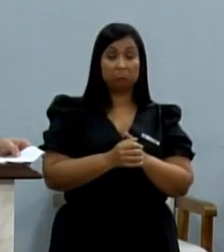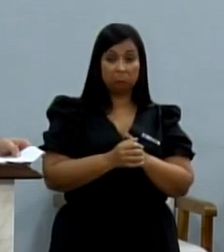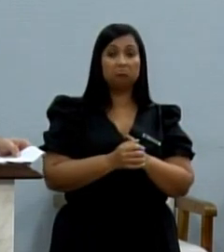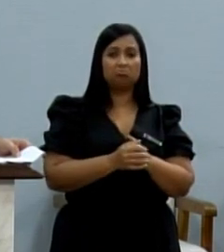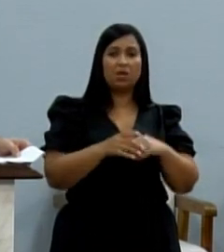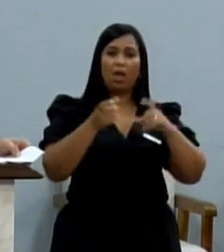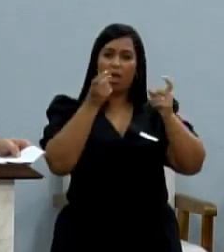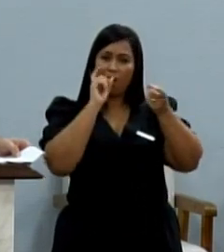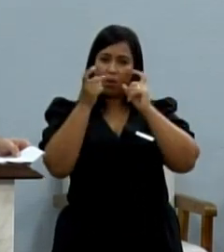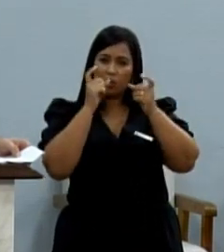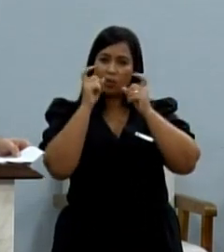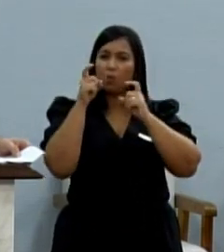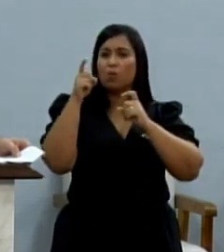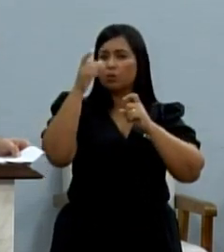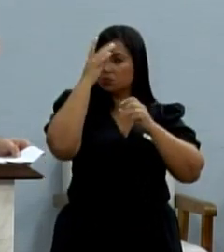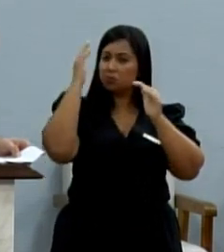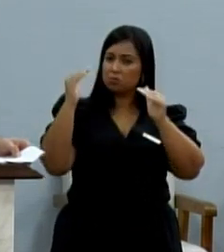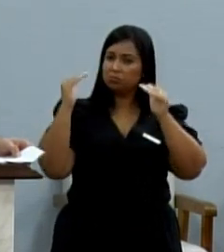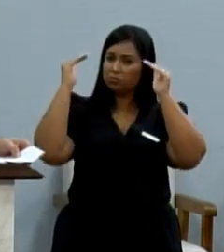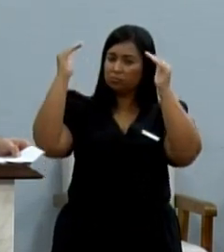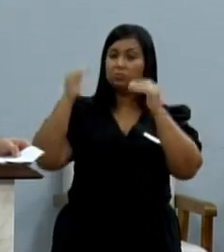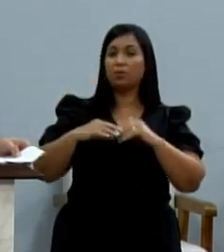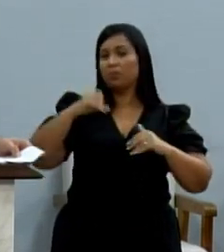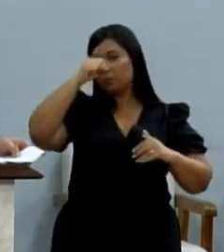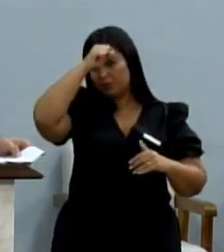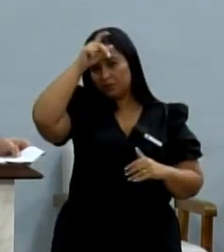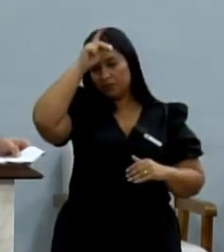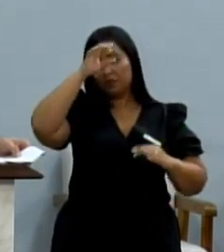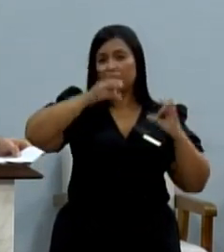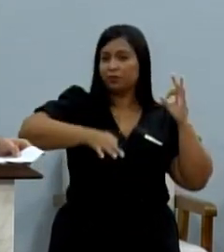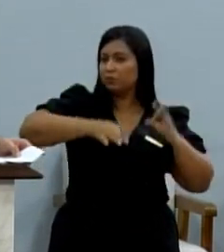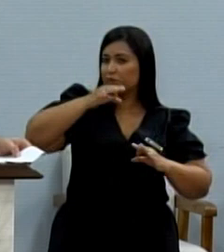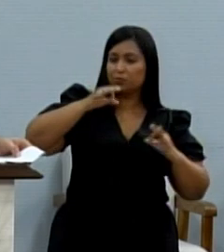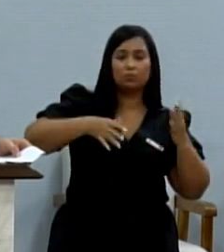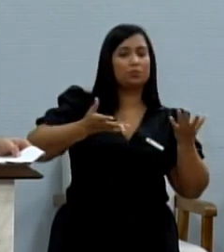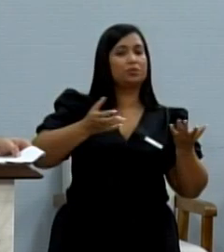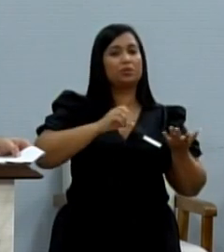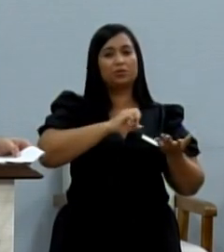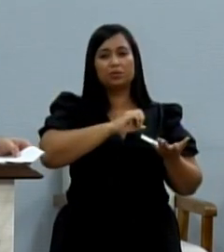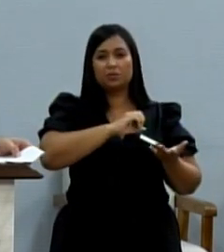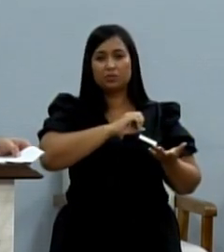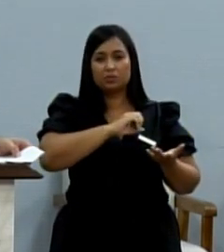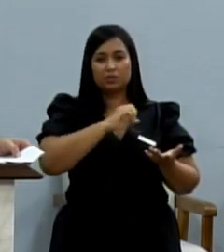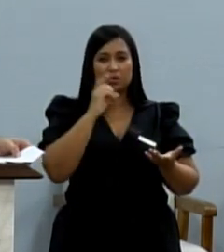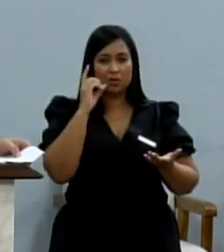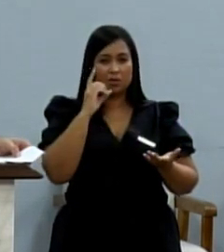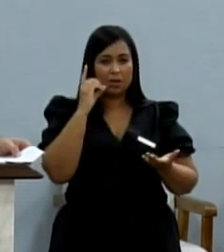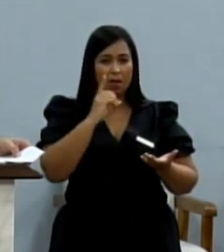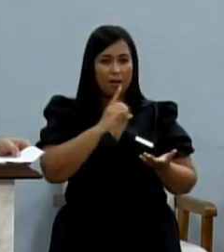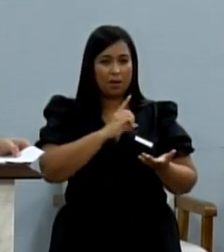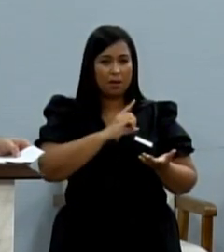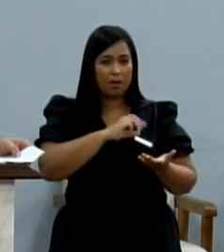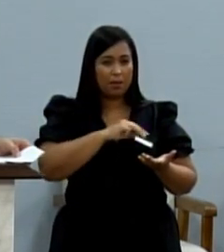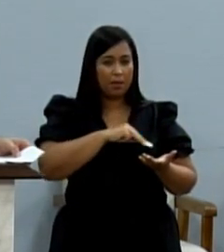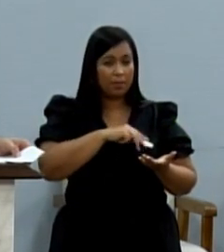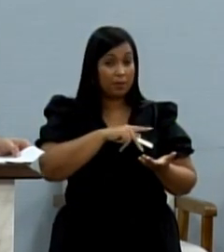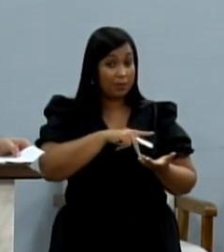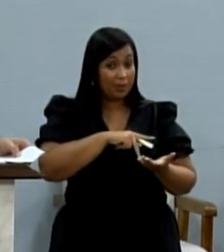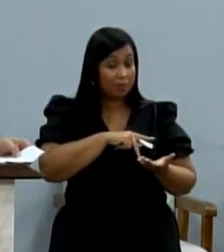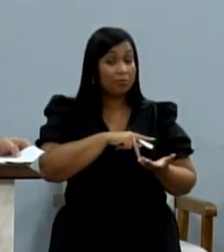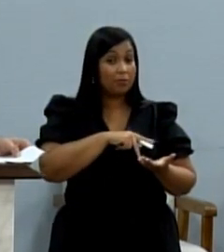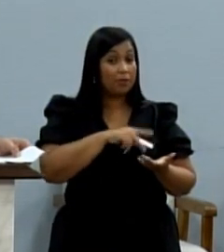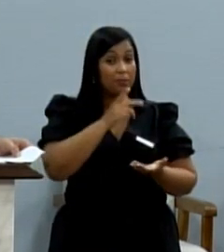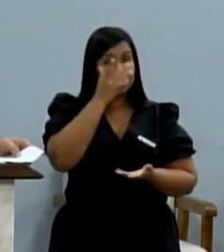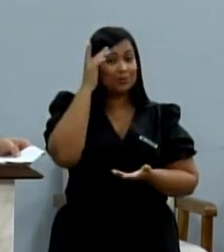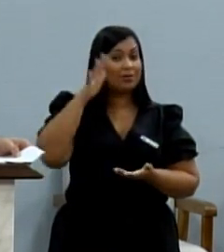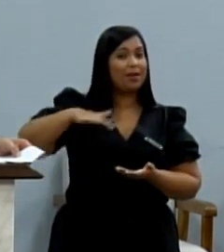as reuniões com as autoridades Prefeito juiz enfim promotores ali tem um pessoal que tá ali na